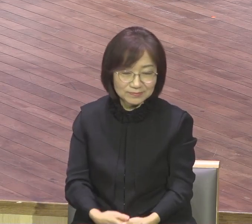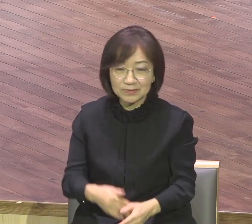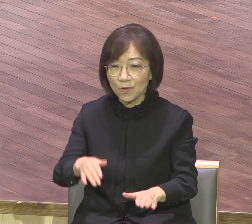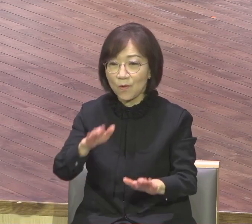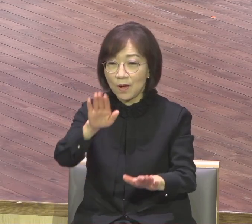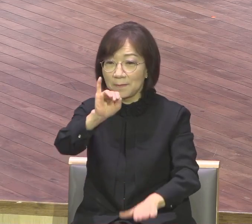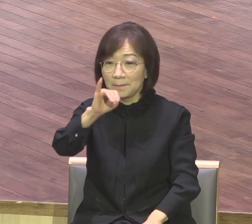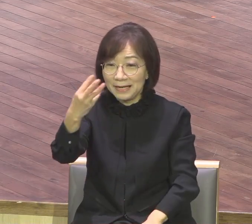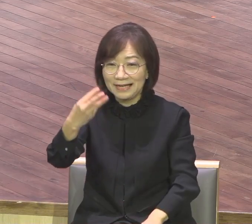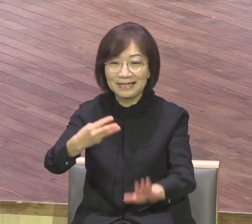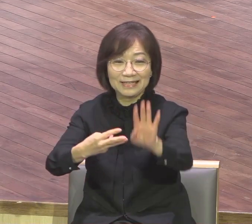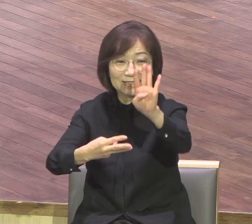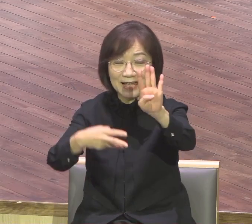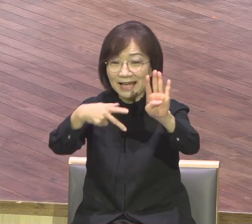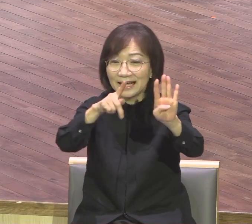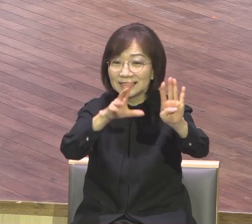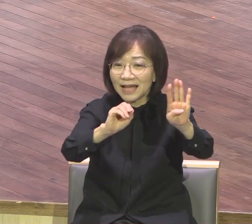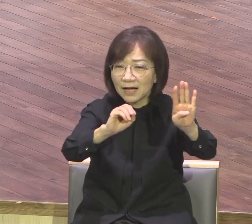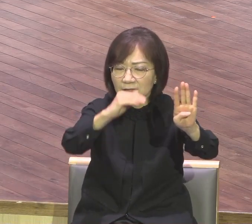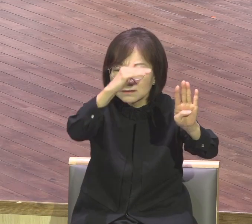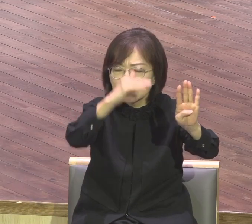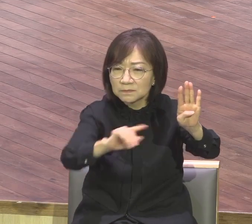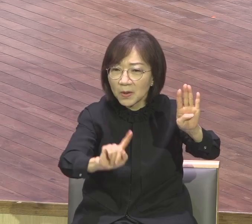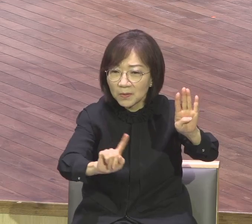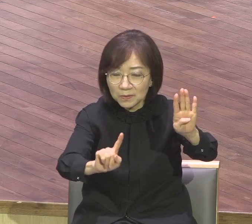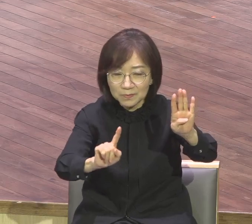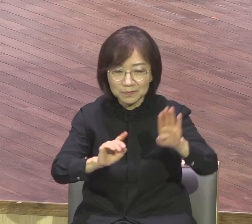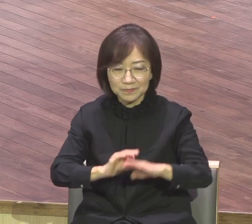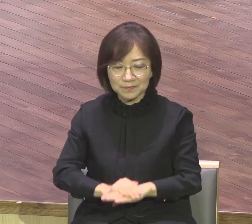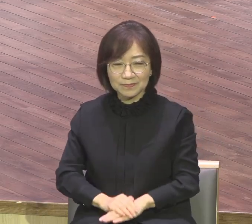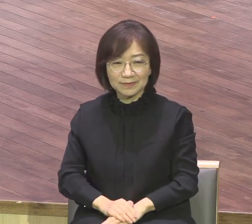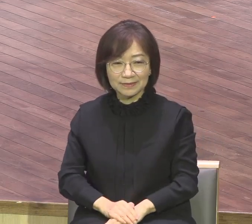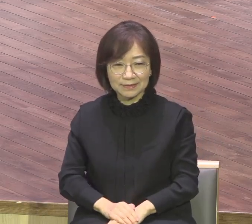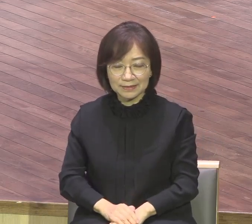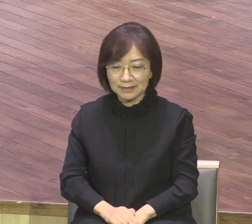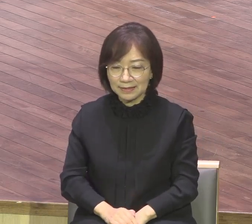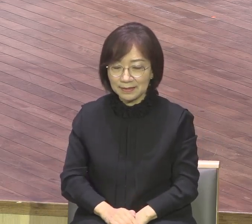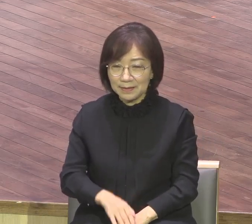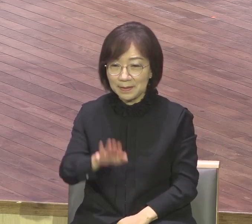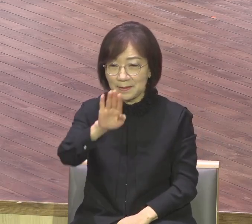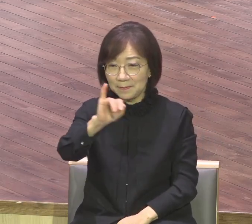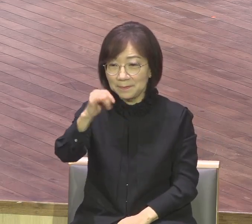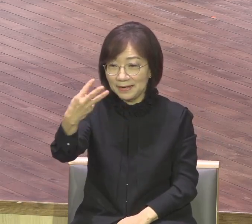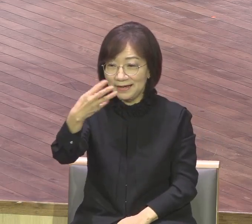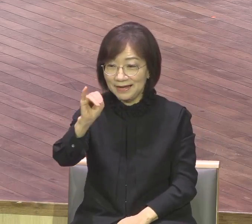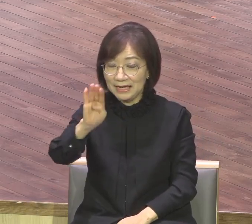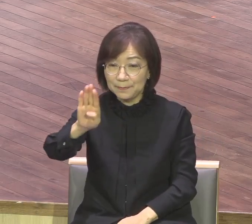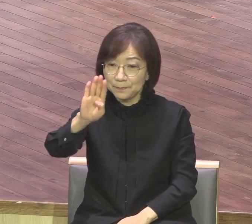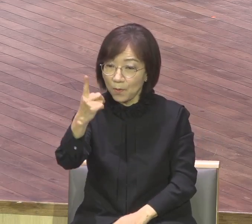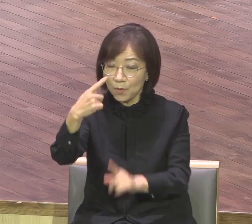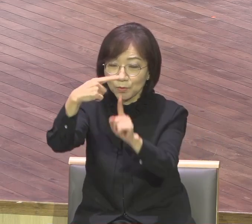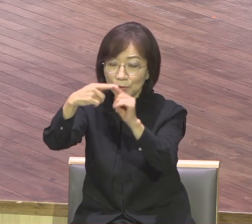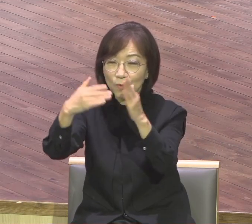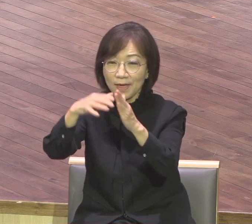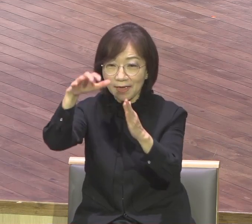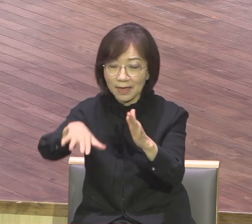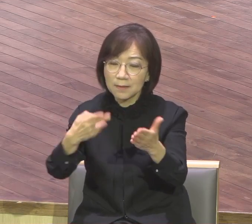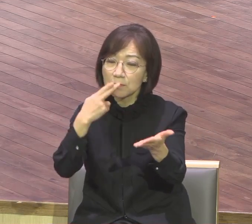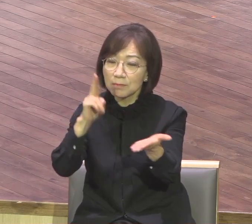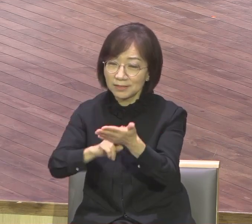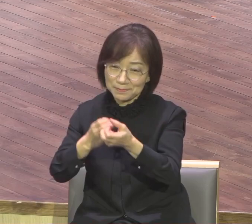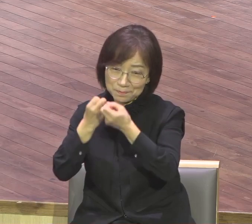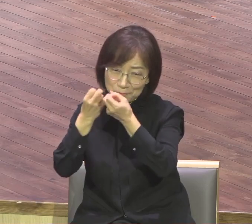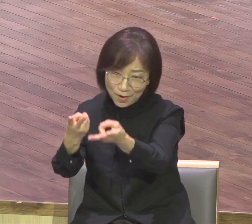4장 말씀은요. 빌립보 교회 마지막 이제 보낸 편지 4장입니다. Hoy es el libro que vamos a ver